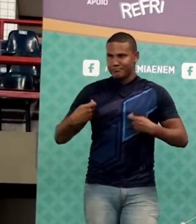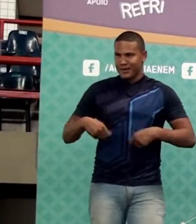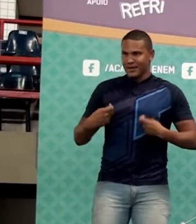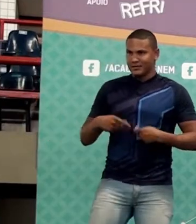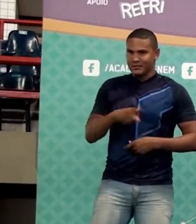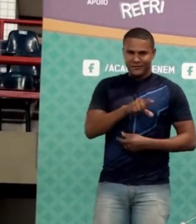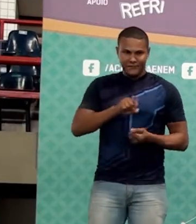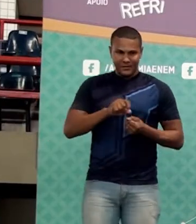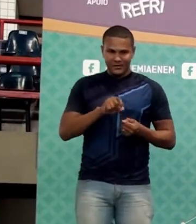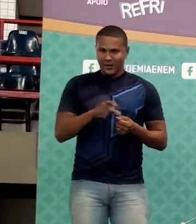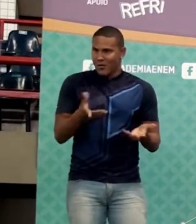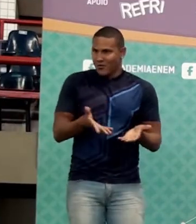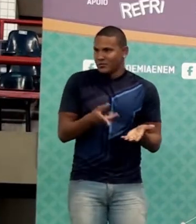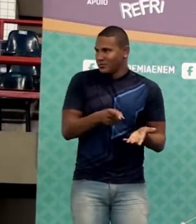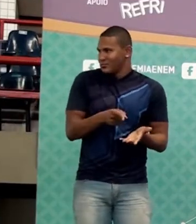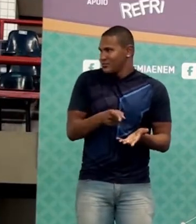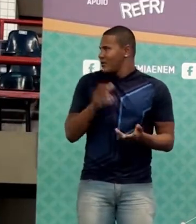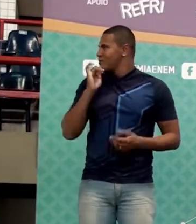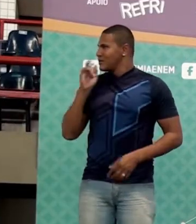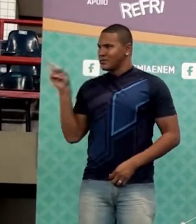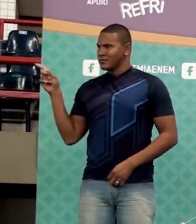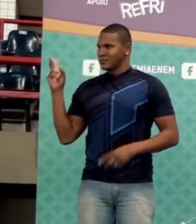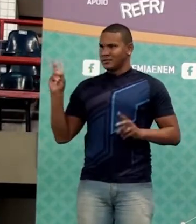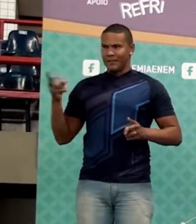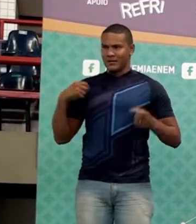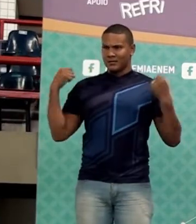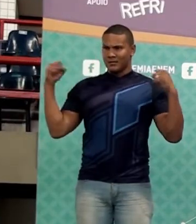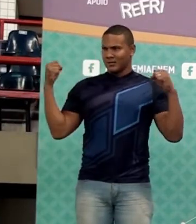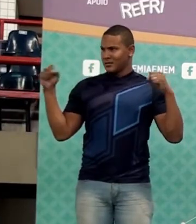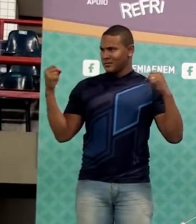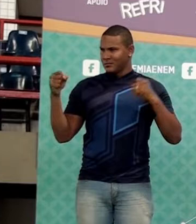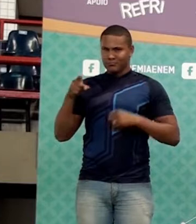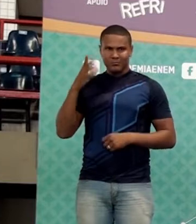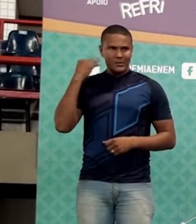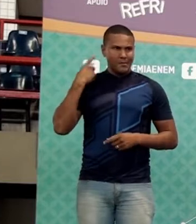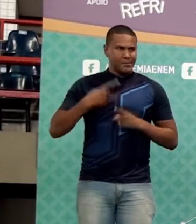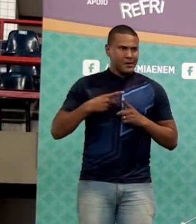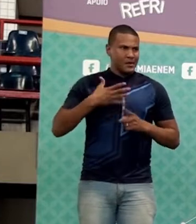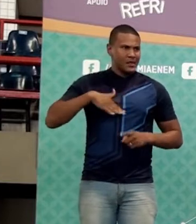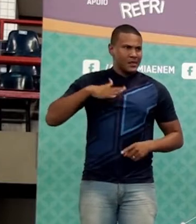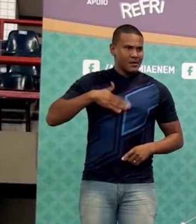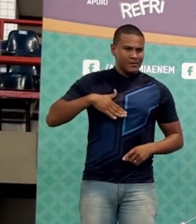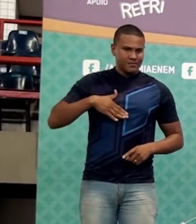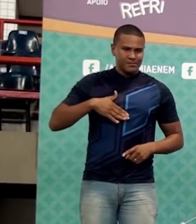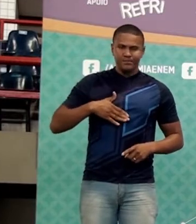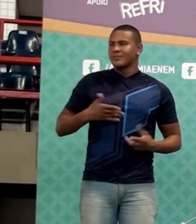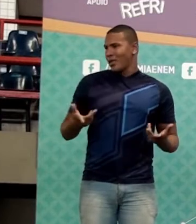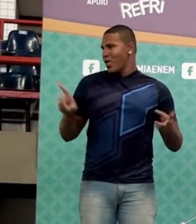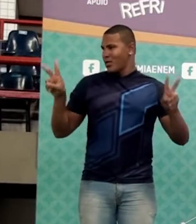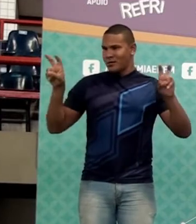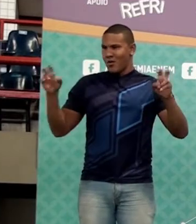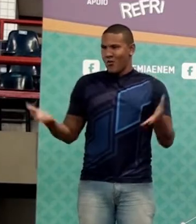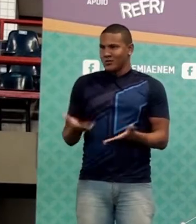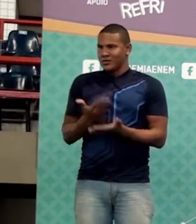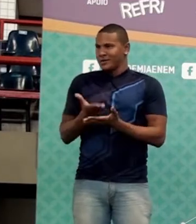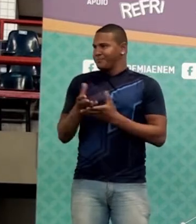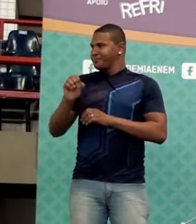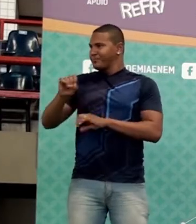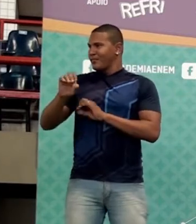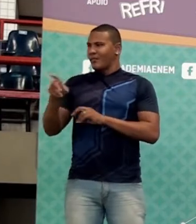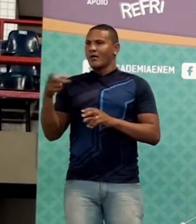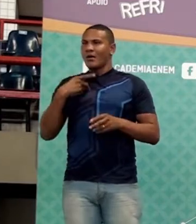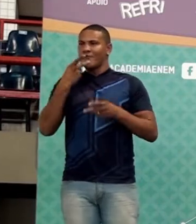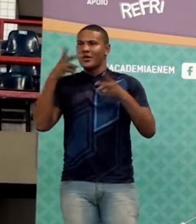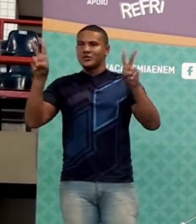aula de hoje. Hoje a gente vai conversar sobre um assunto que não está nos livros, não tem canto